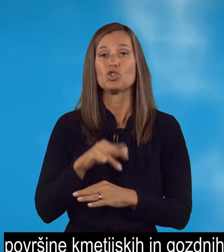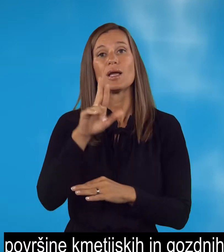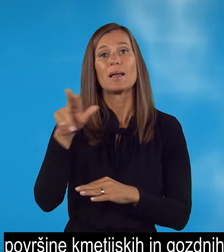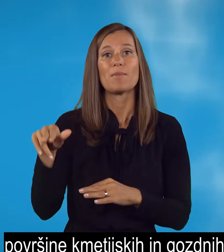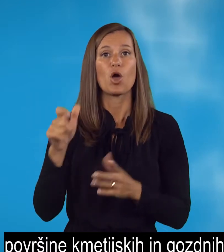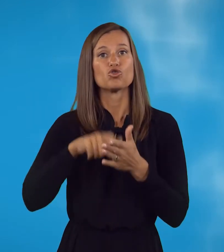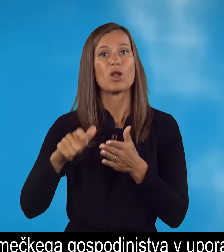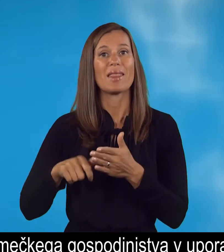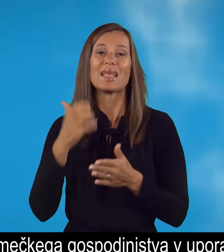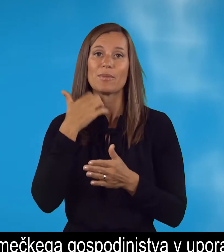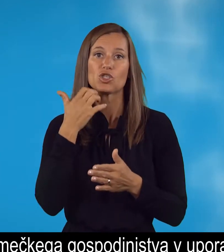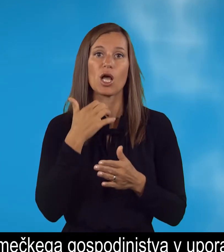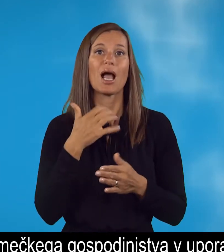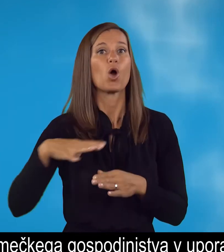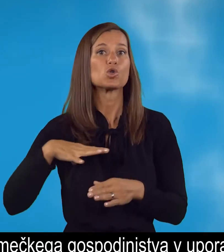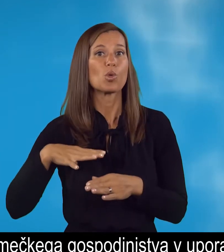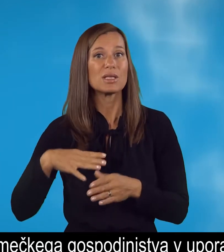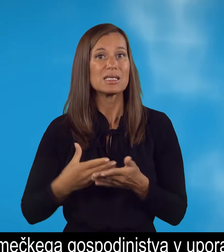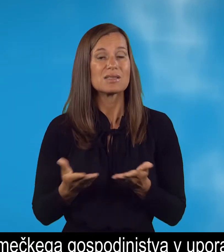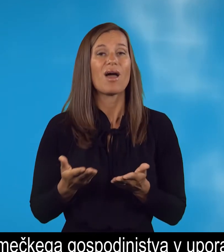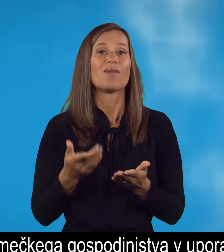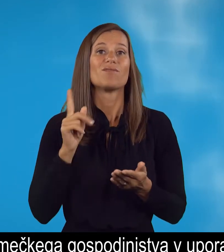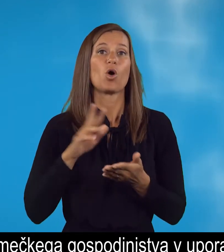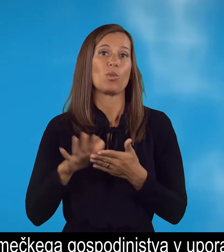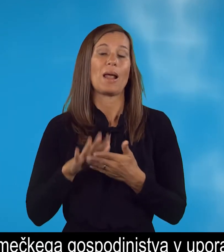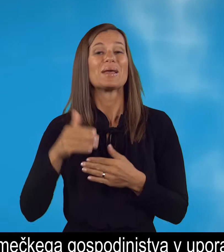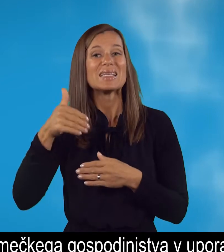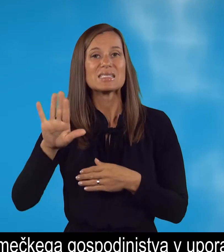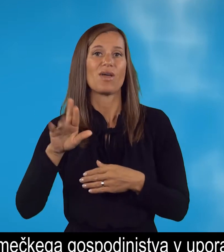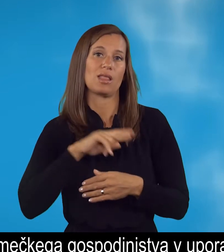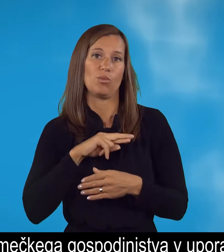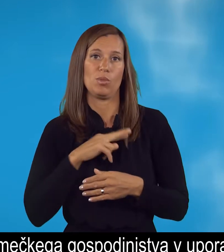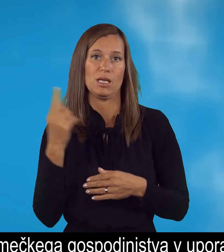imajo člani kmečkega gospodinjstva v uporabi izven Republike Slovenije.